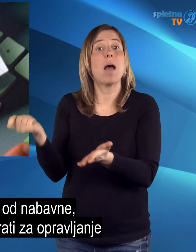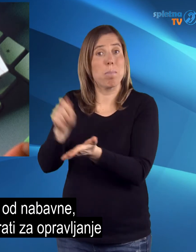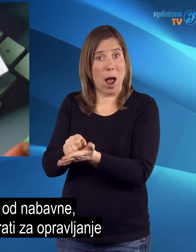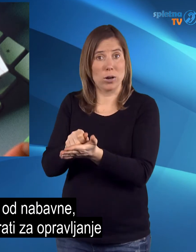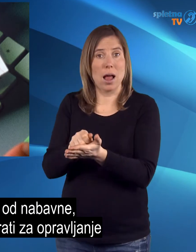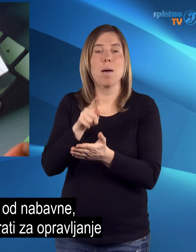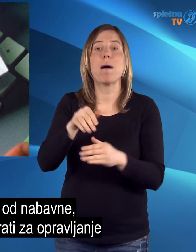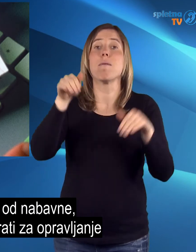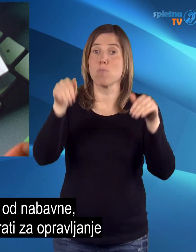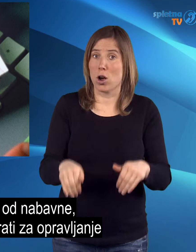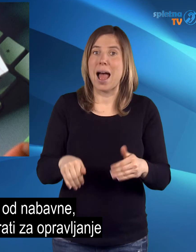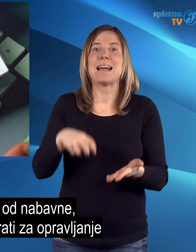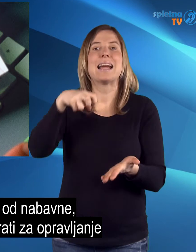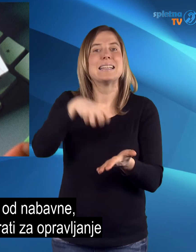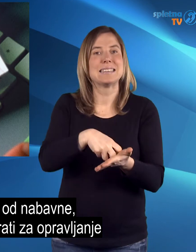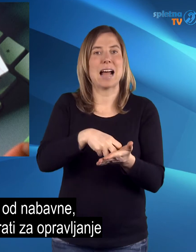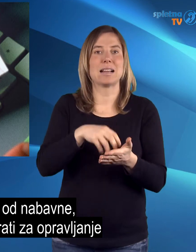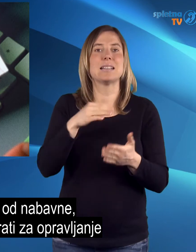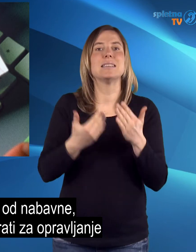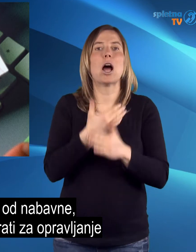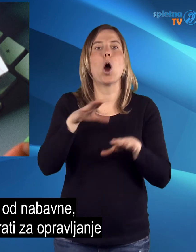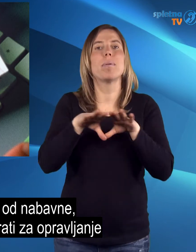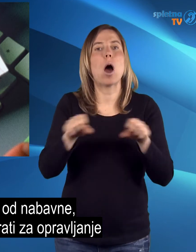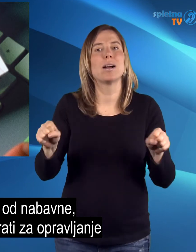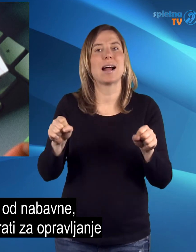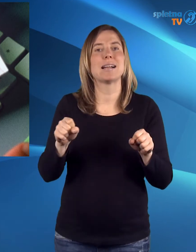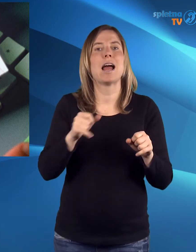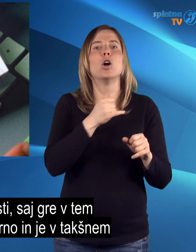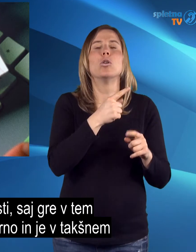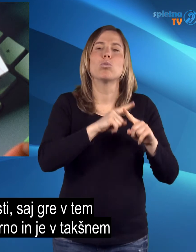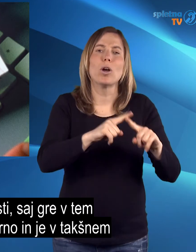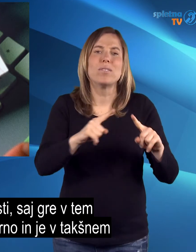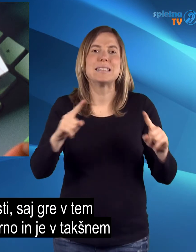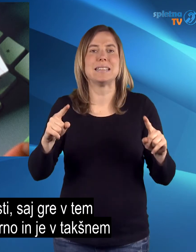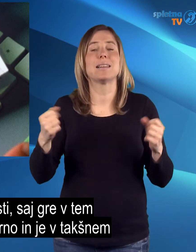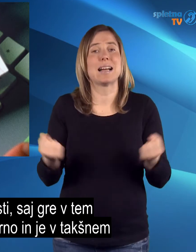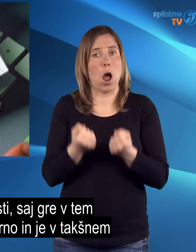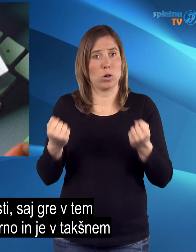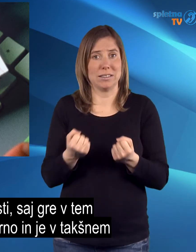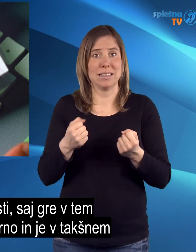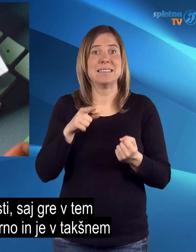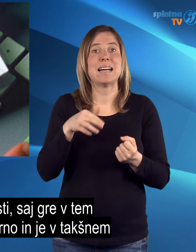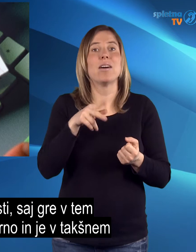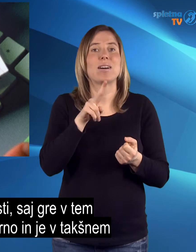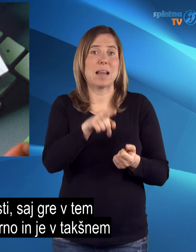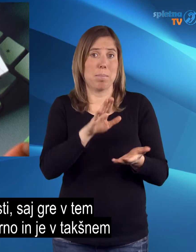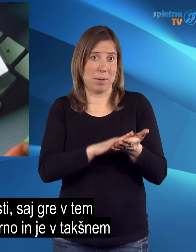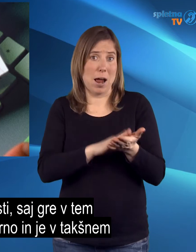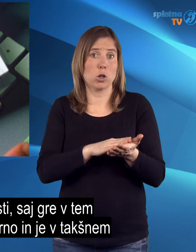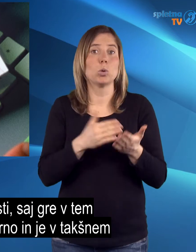mora registrirati za opravljanje tovrstne dejavnosti, saj gre v tem primeru za delo na črno in je v takšnem primeru